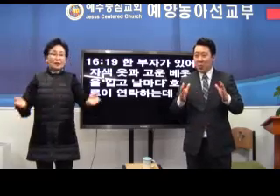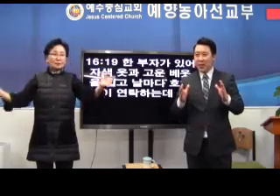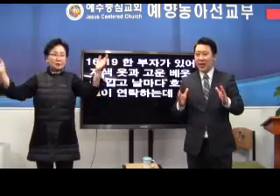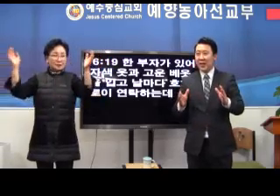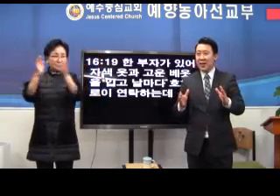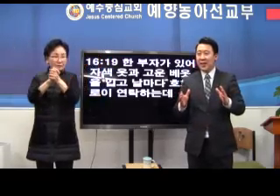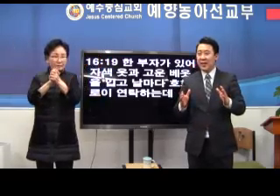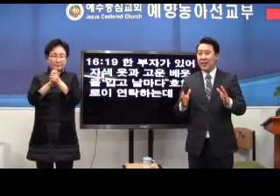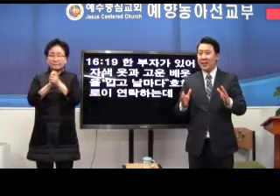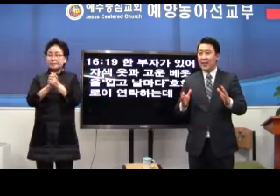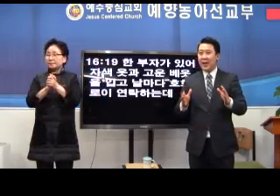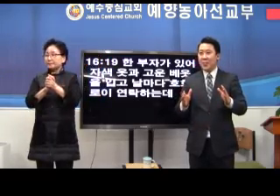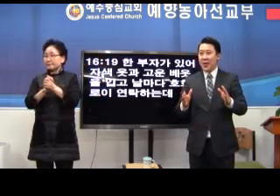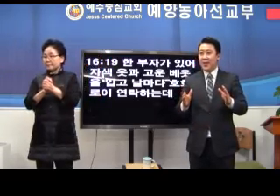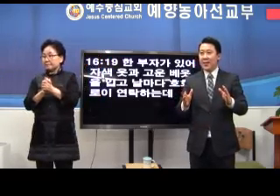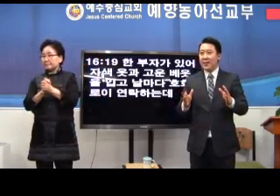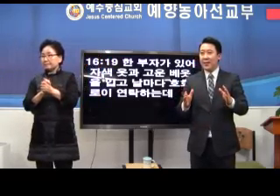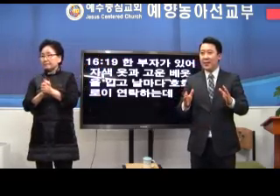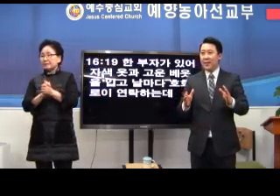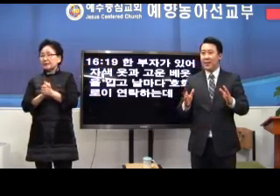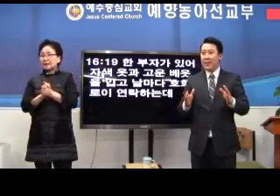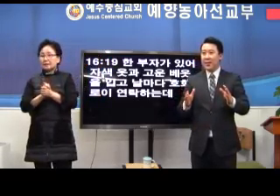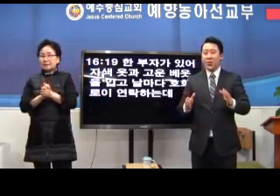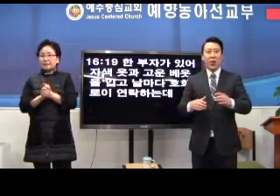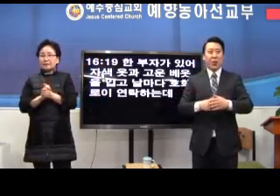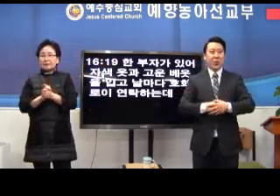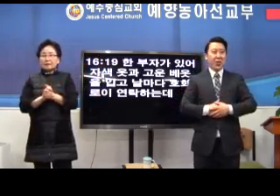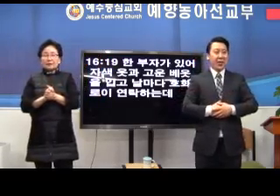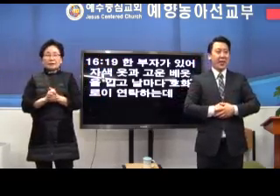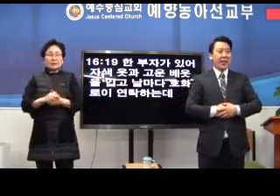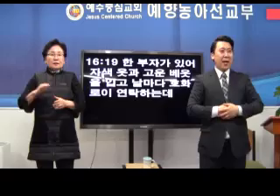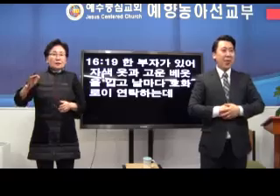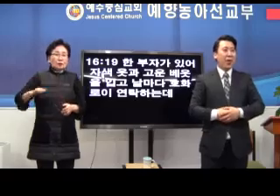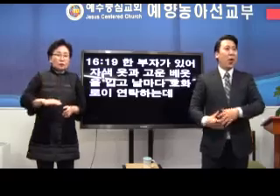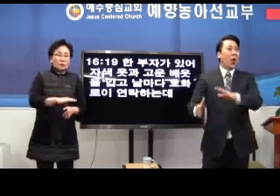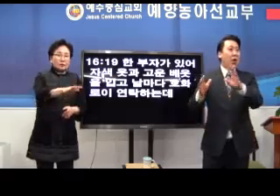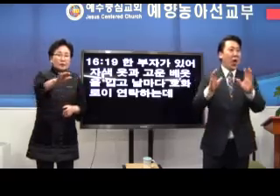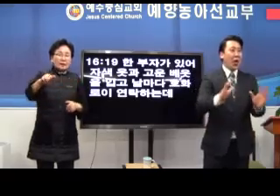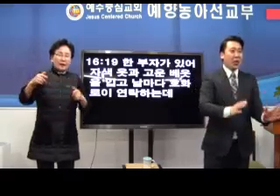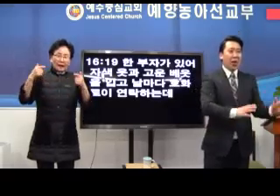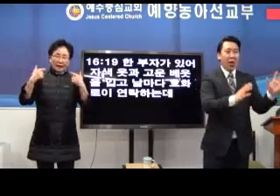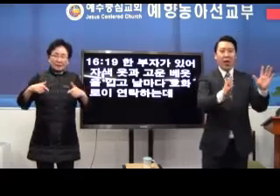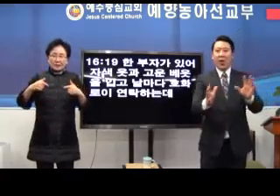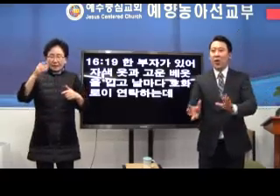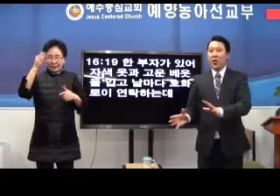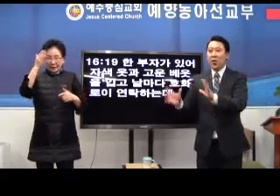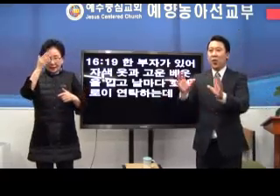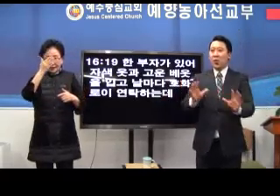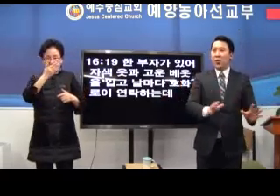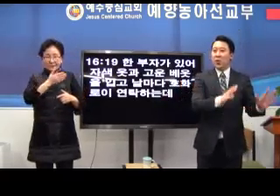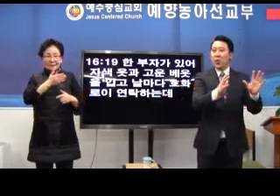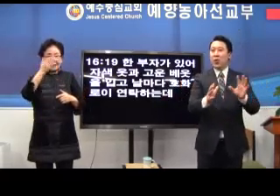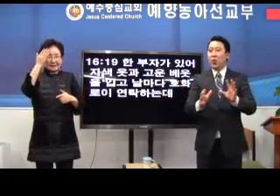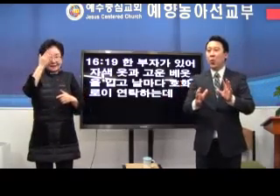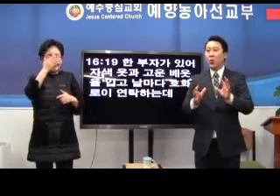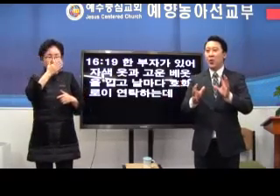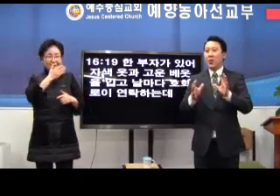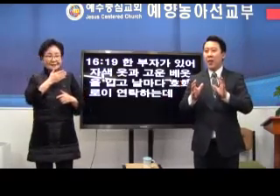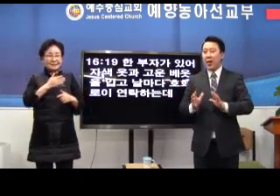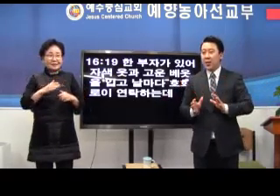축복합니다. 아멘. 저와 여러분들이 날마다 깨끗하게 오늘 내가